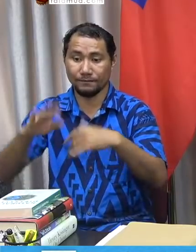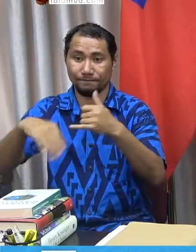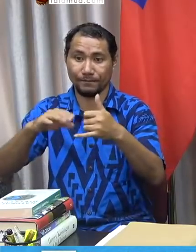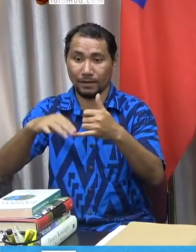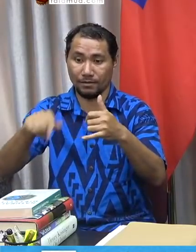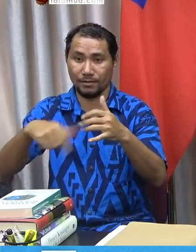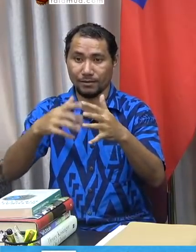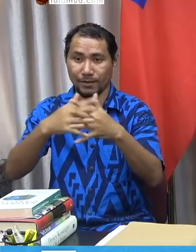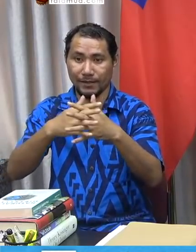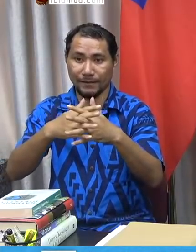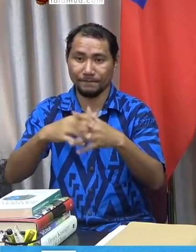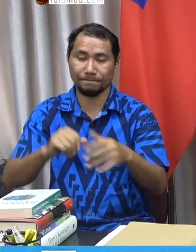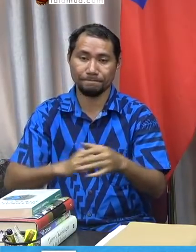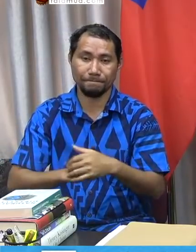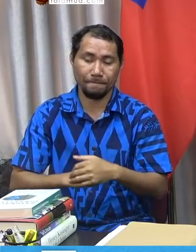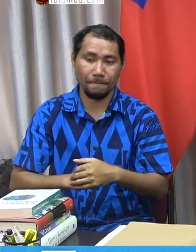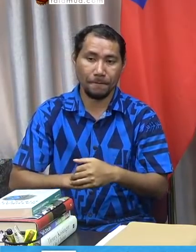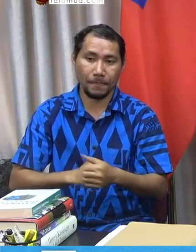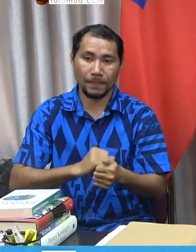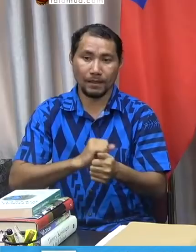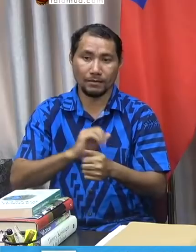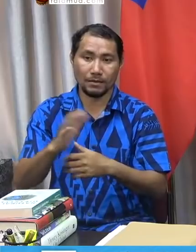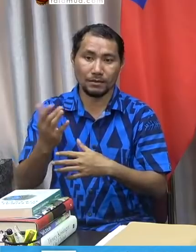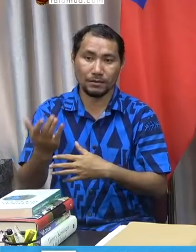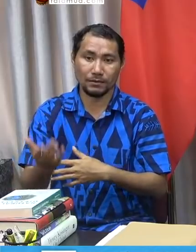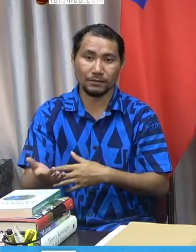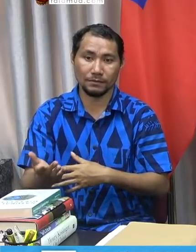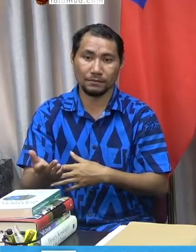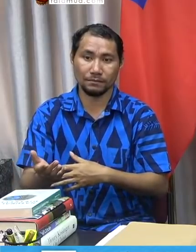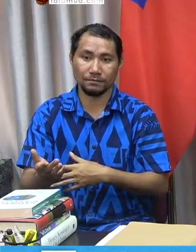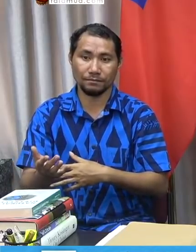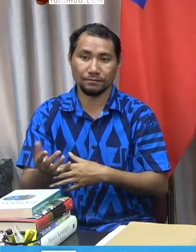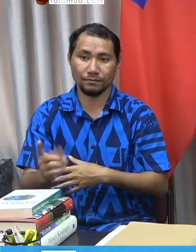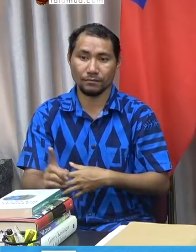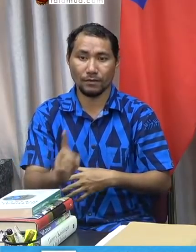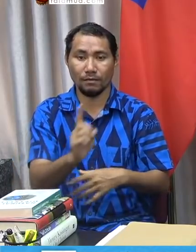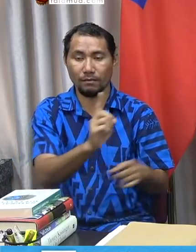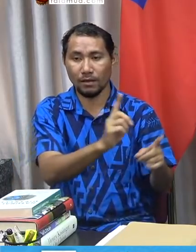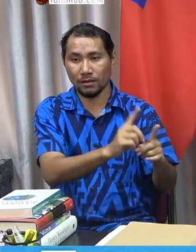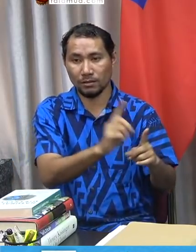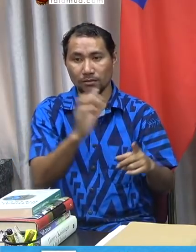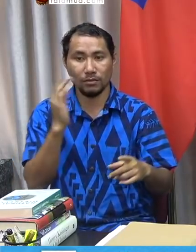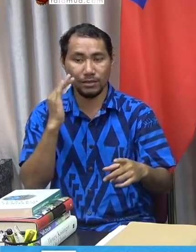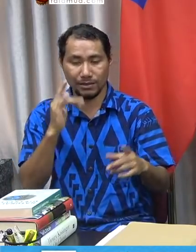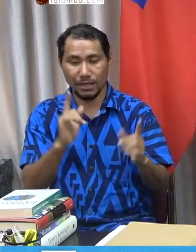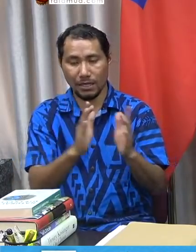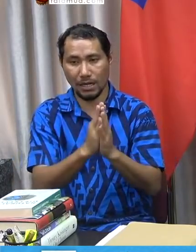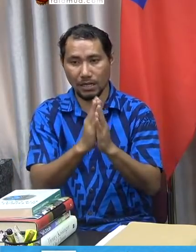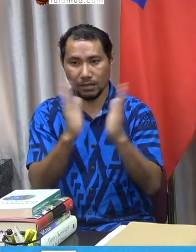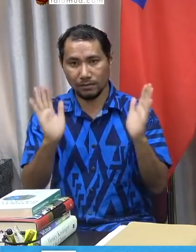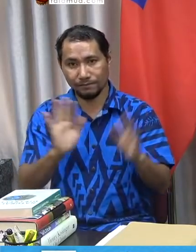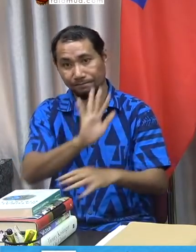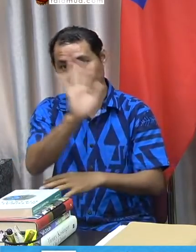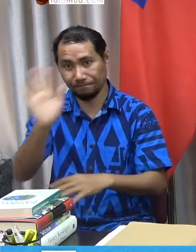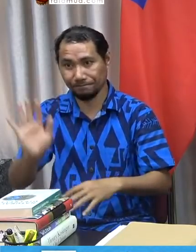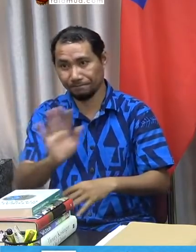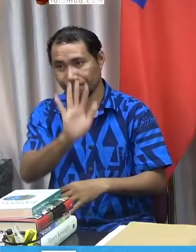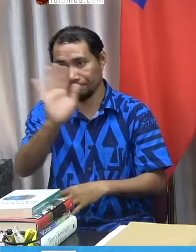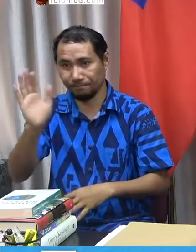Ia ai mai se fo i le tātou o atu le aso sāpati. ia soifua ma ia